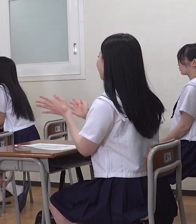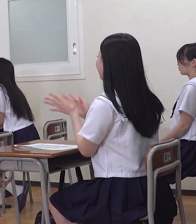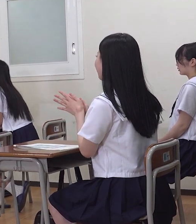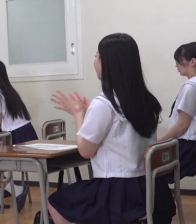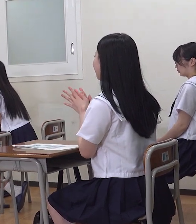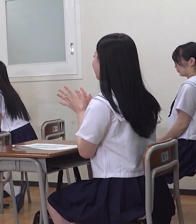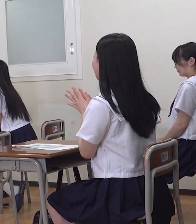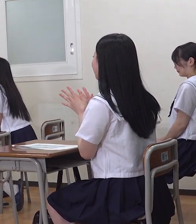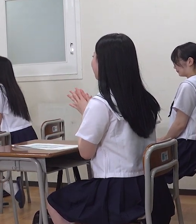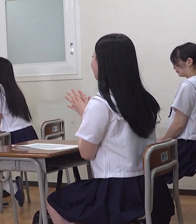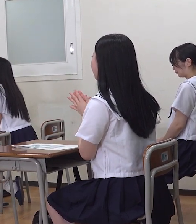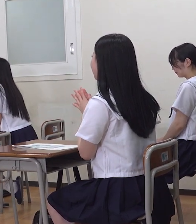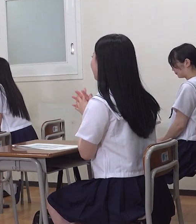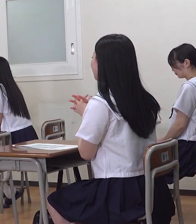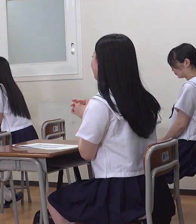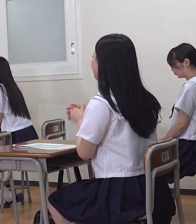すごいじゃん。